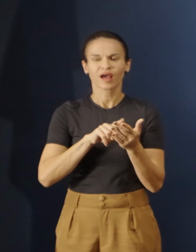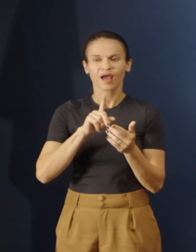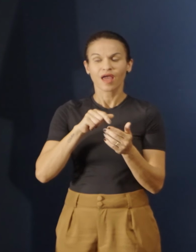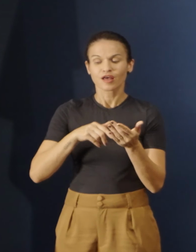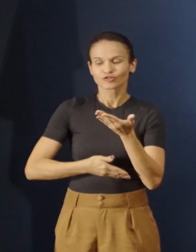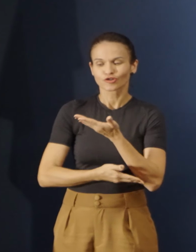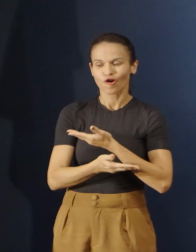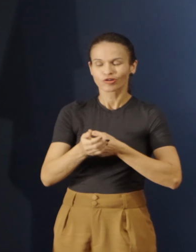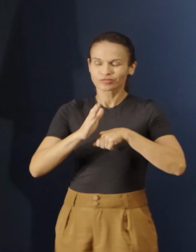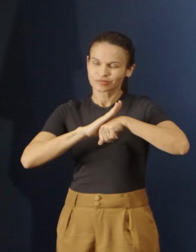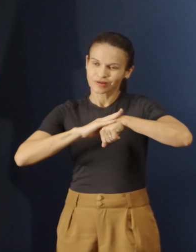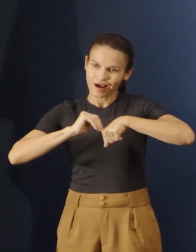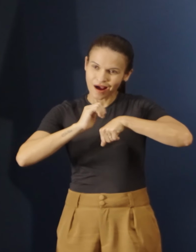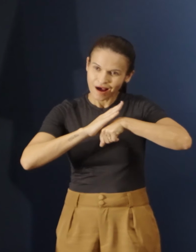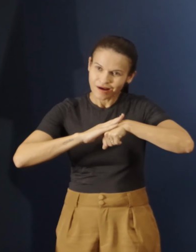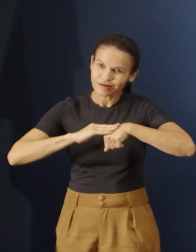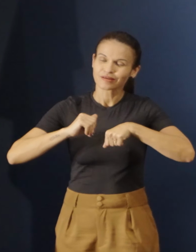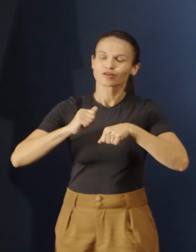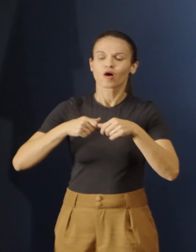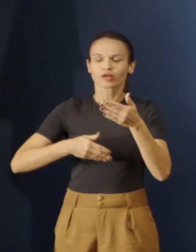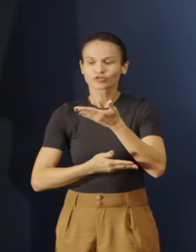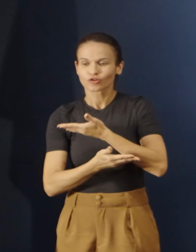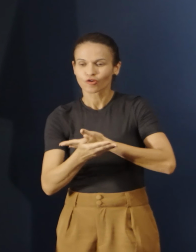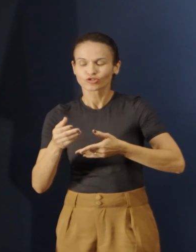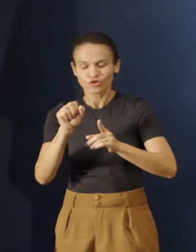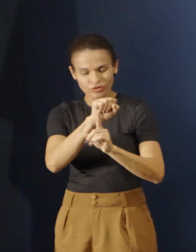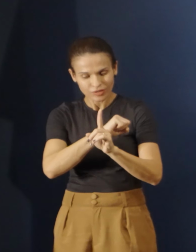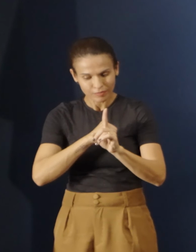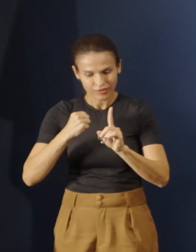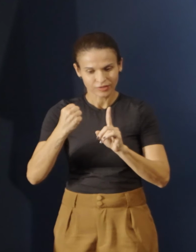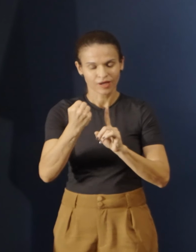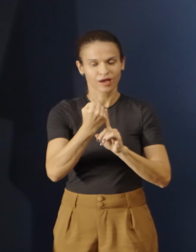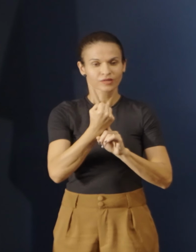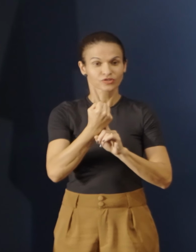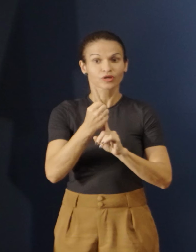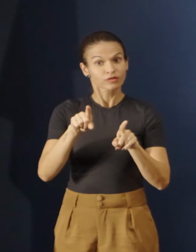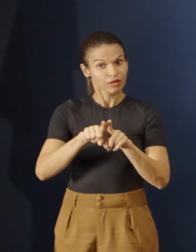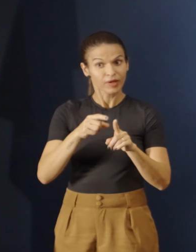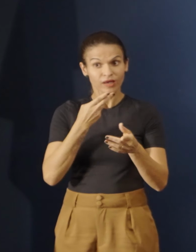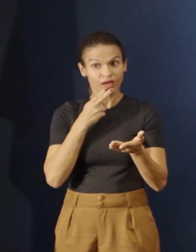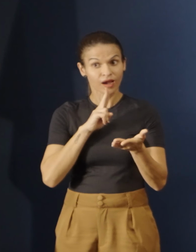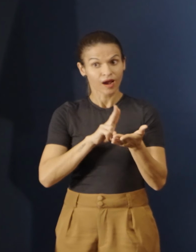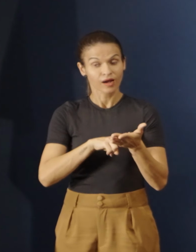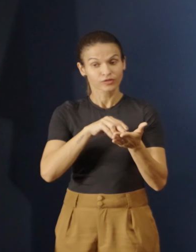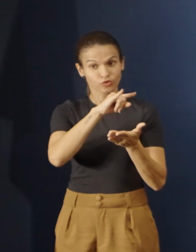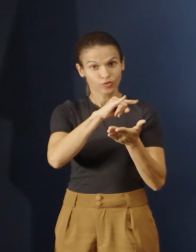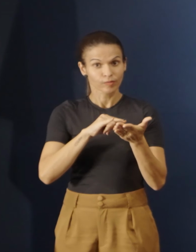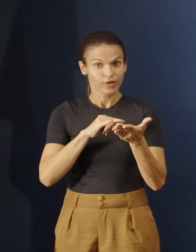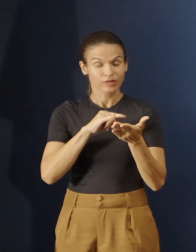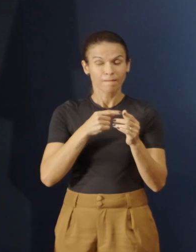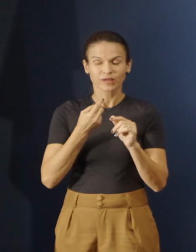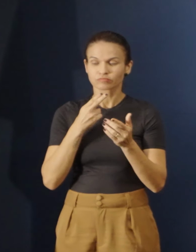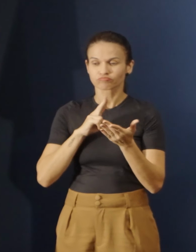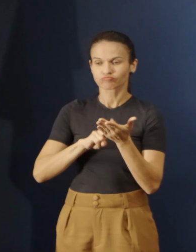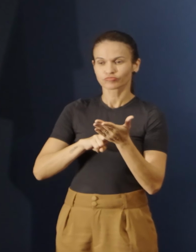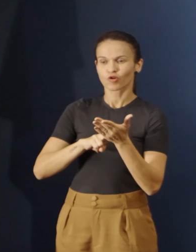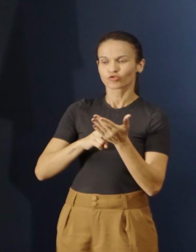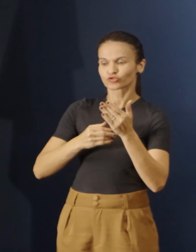troca de afetos. Correspondência é troca de sociabilidade. E também carta, documento. Mas correspondência também é